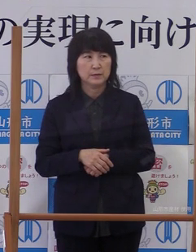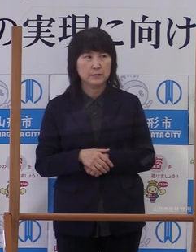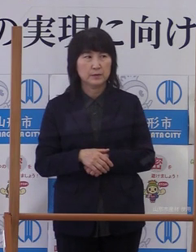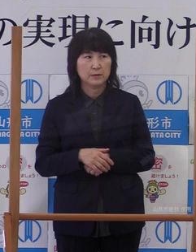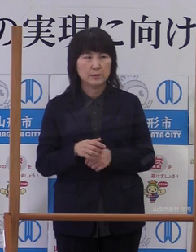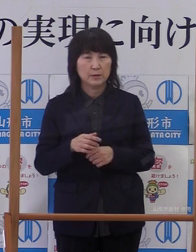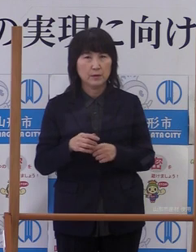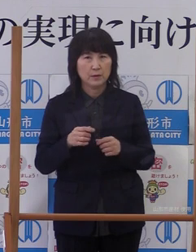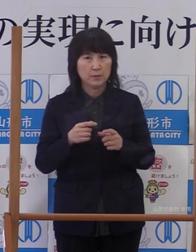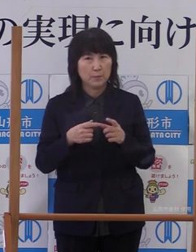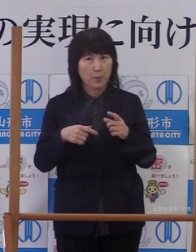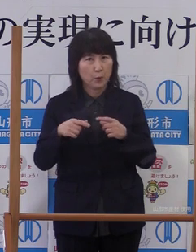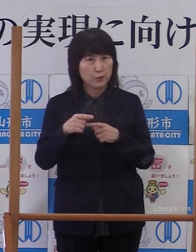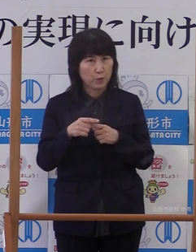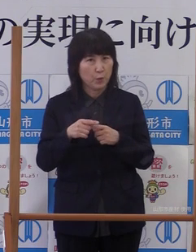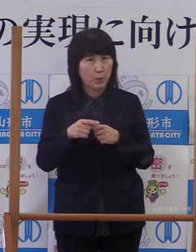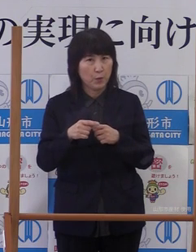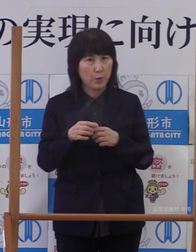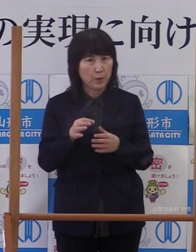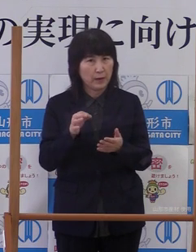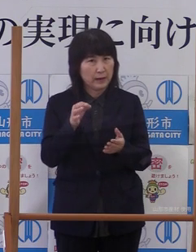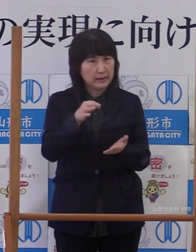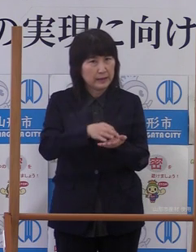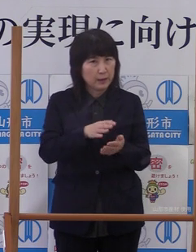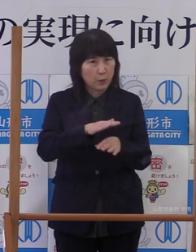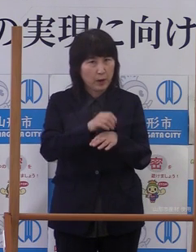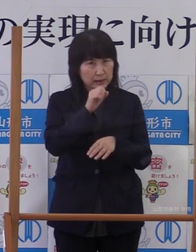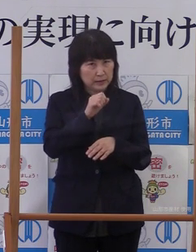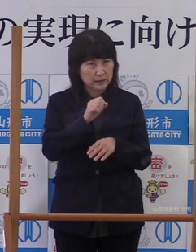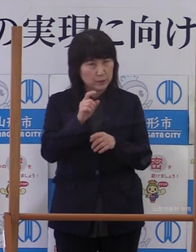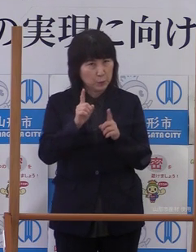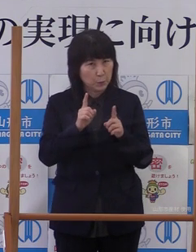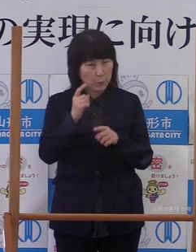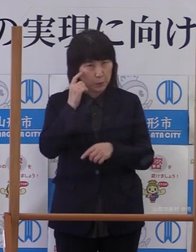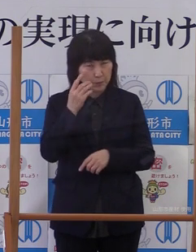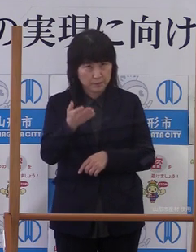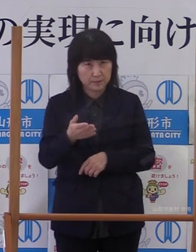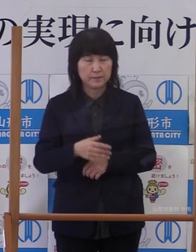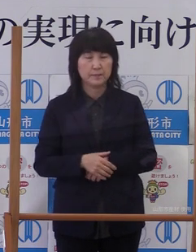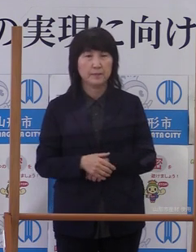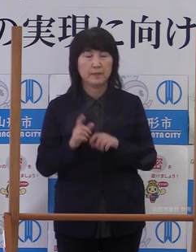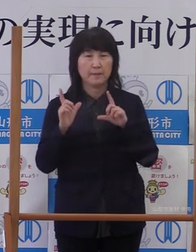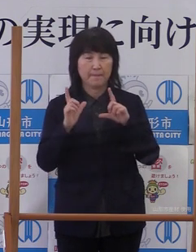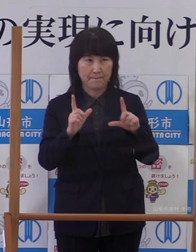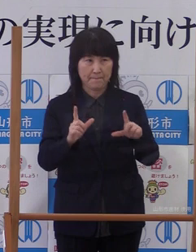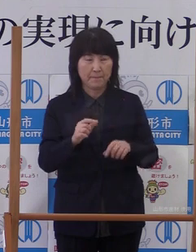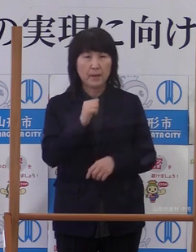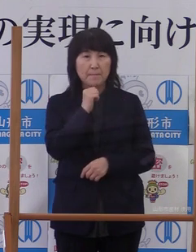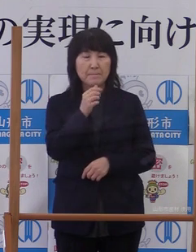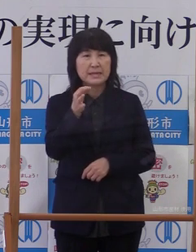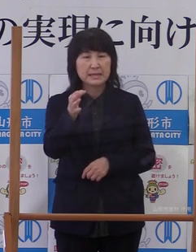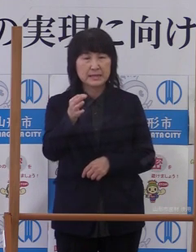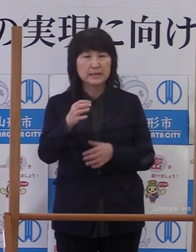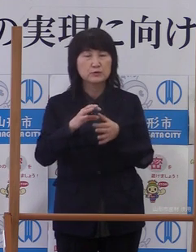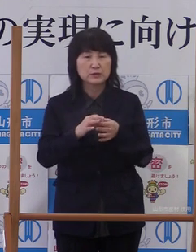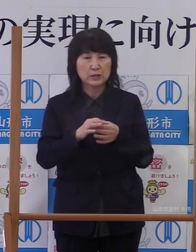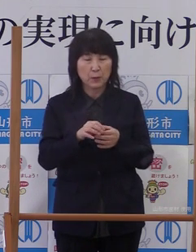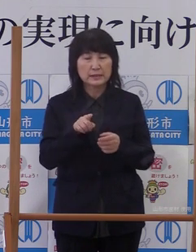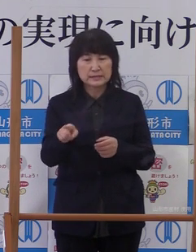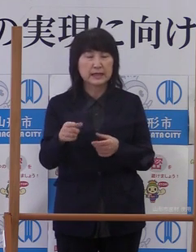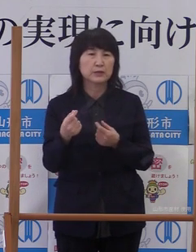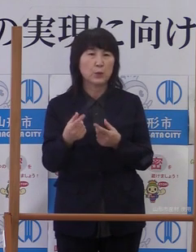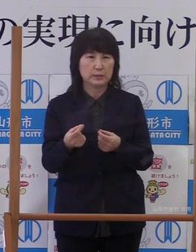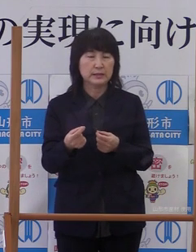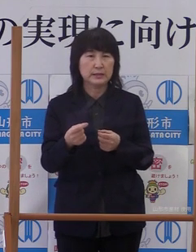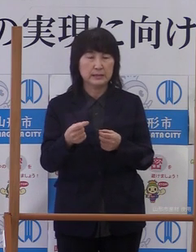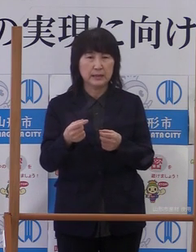組んでもいいのかななんて思うんですけれども、そのあたりの考え方を教えてください。 はい、まあ、予備費についてはご指摘の通り、例年より